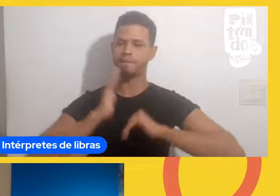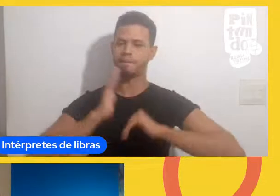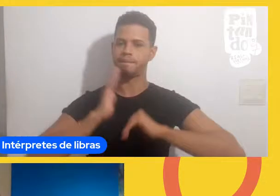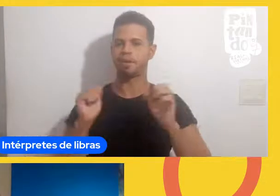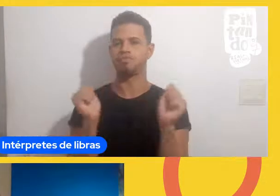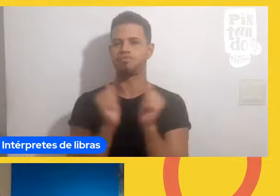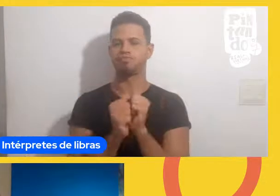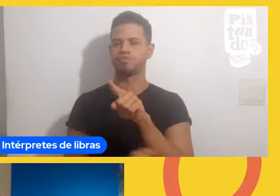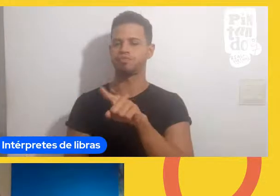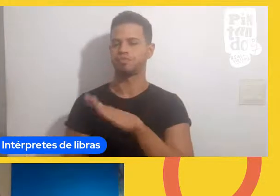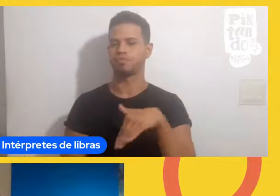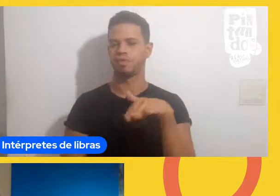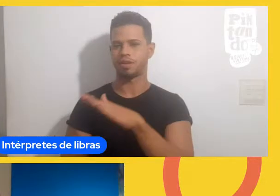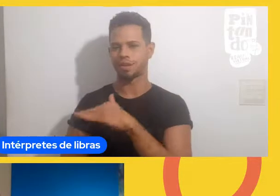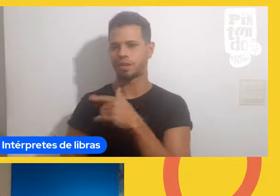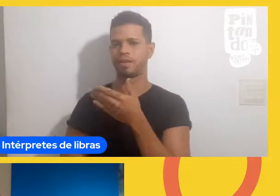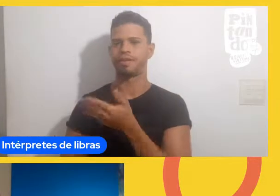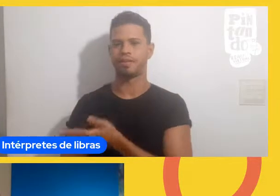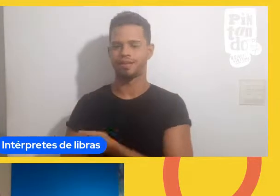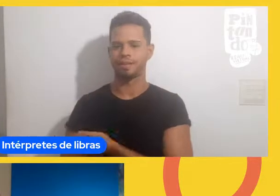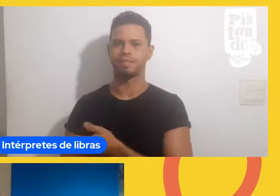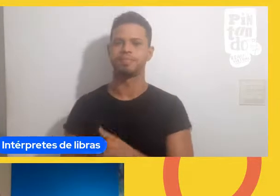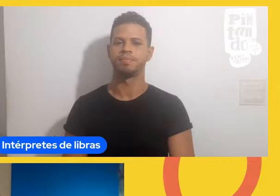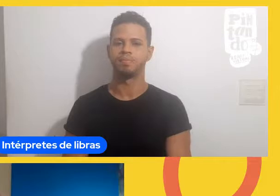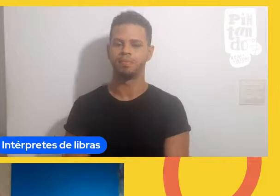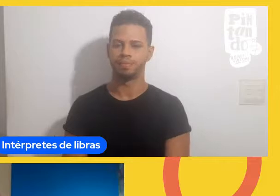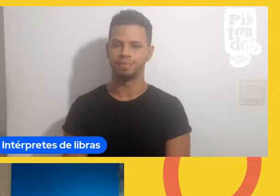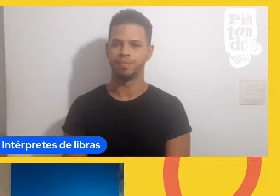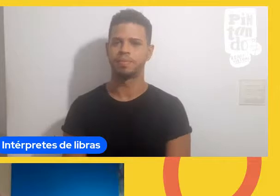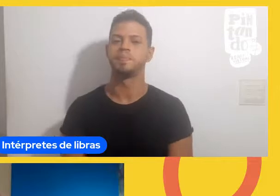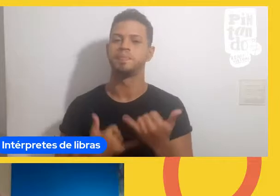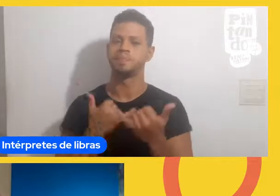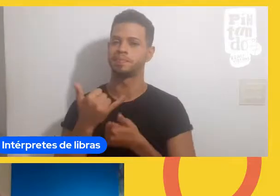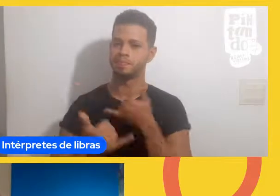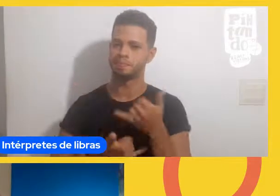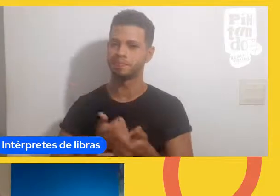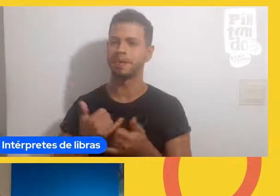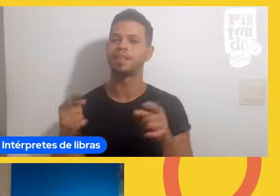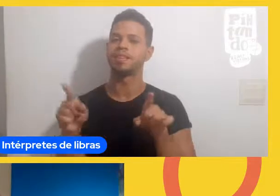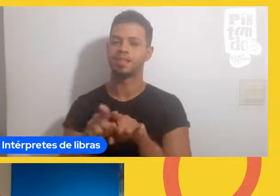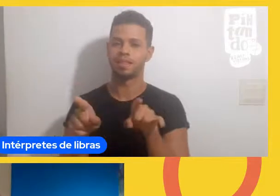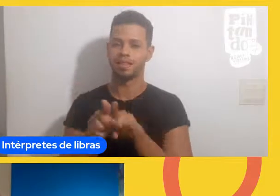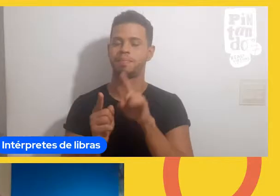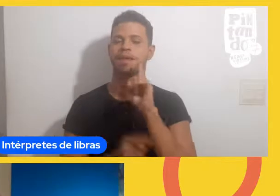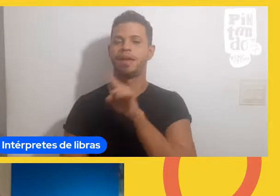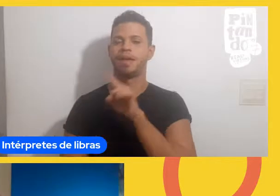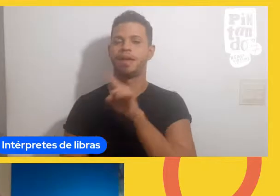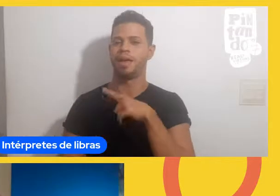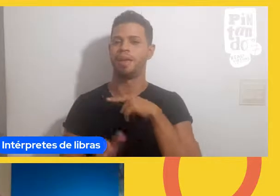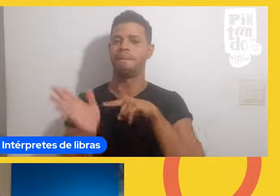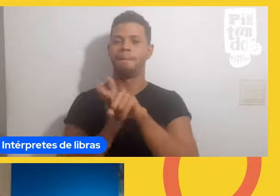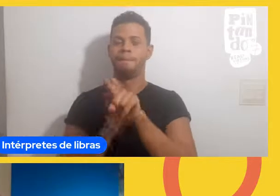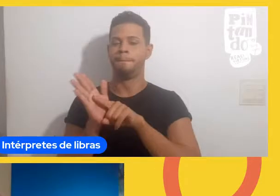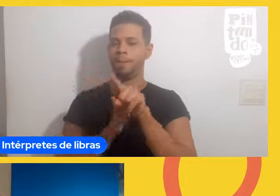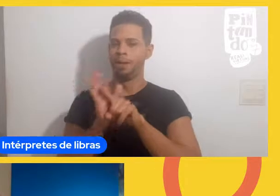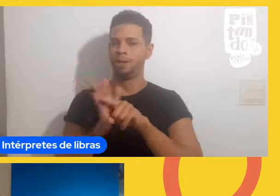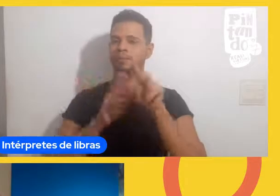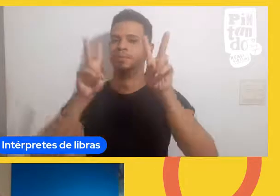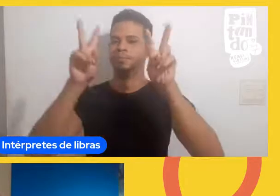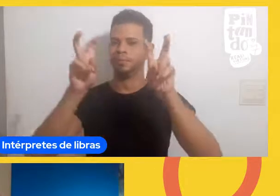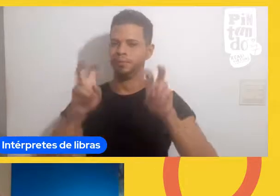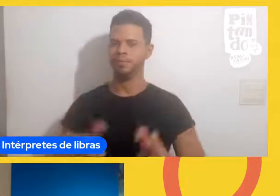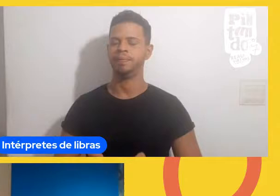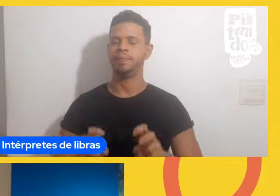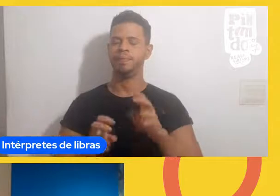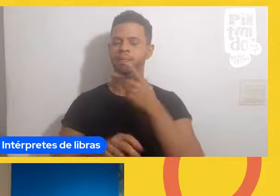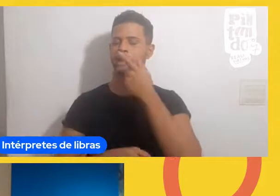as crianças na situação de brincadeira, né? Ela também é uma eterna pesquisadora sobre os temas centrados sobre a infância, sobre